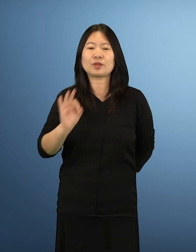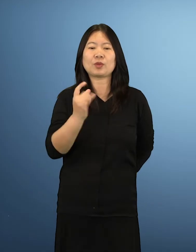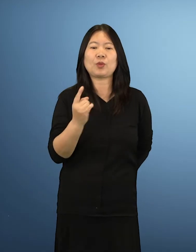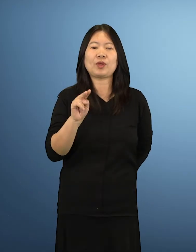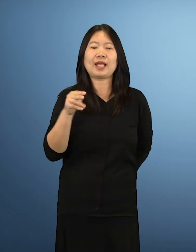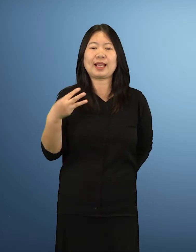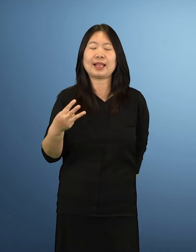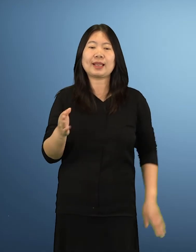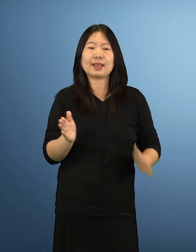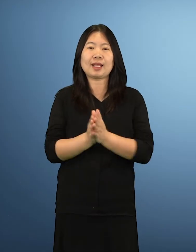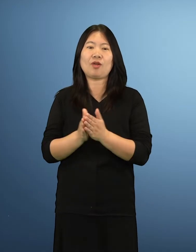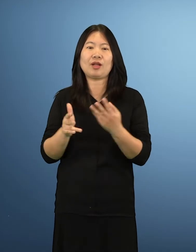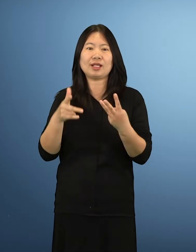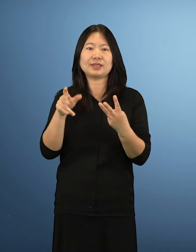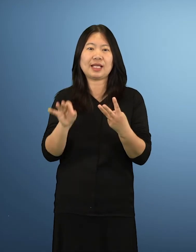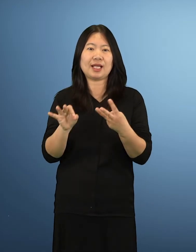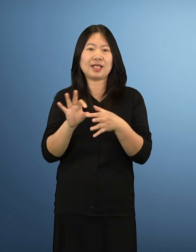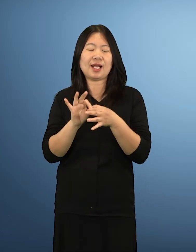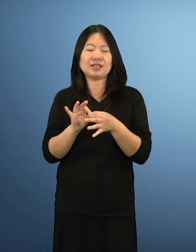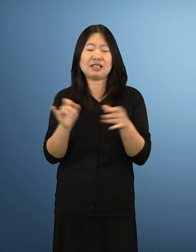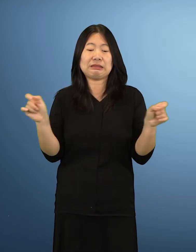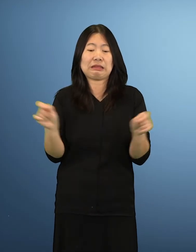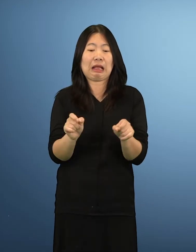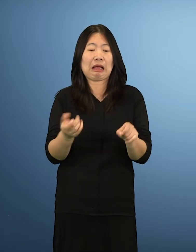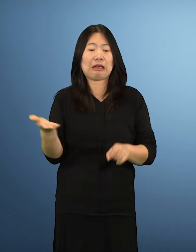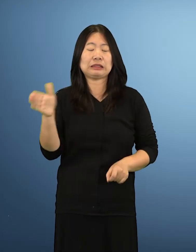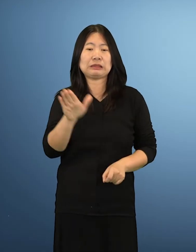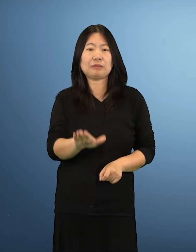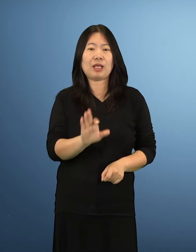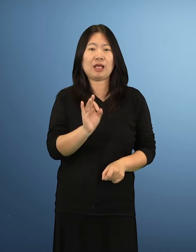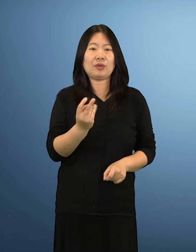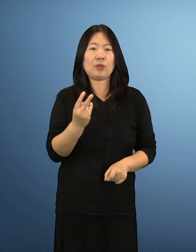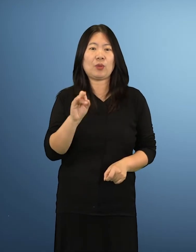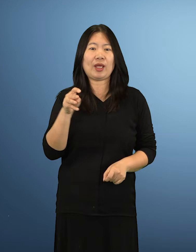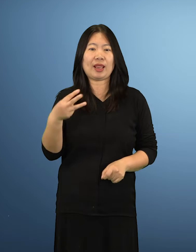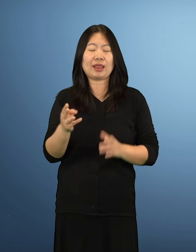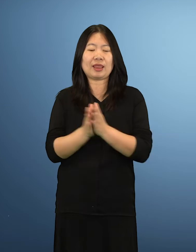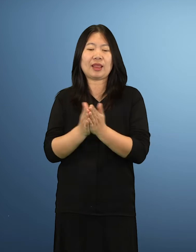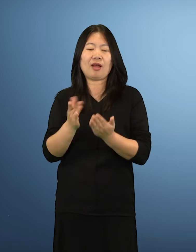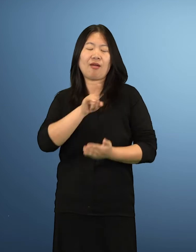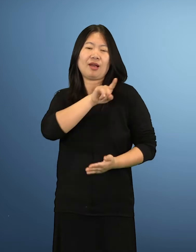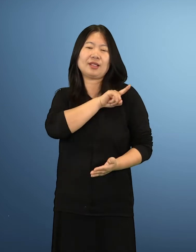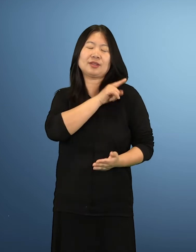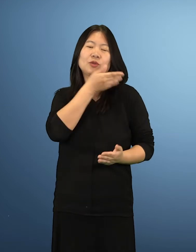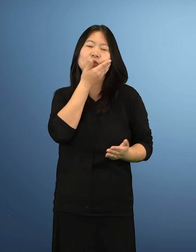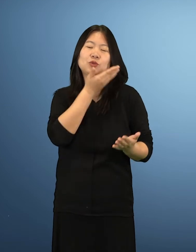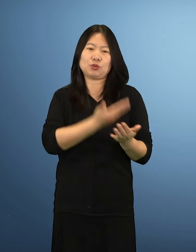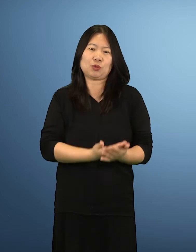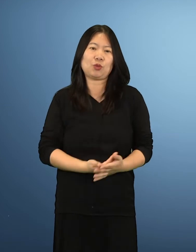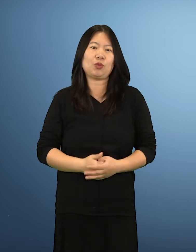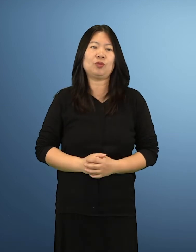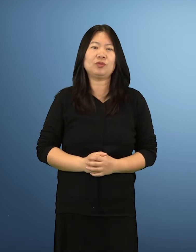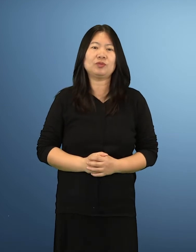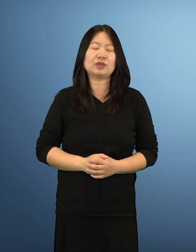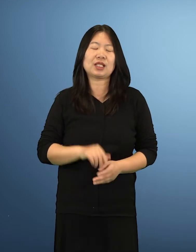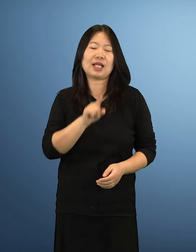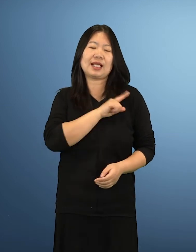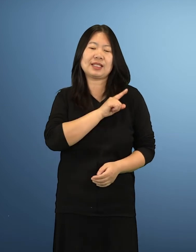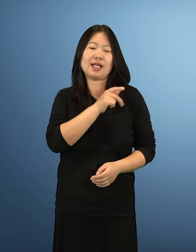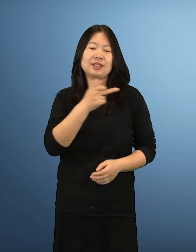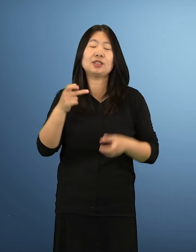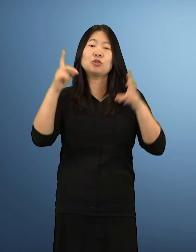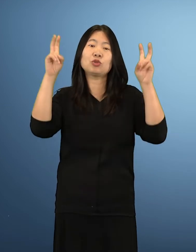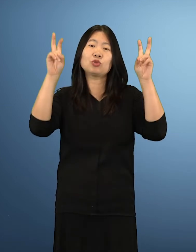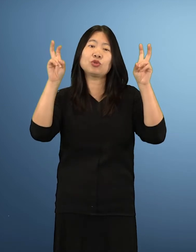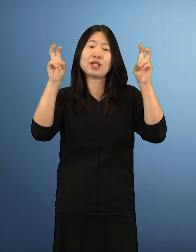요엘서가 석 장에 걸친 짧은 책이지만 요엘서의 가장 중요한, 가장 큰